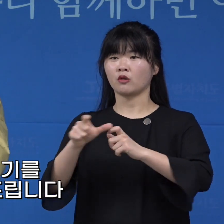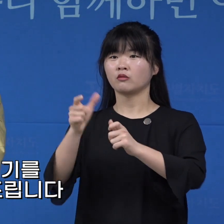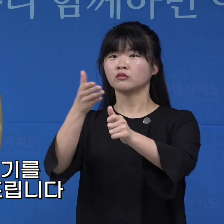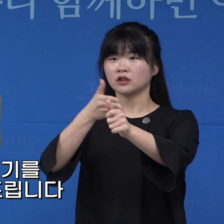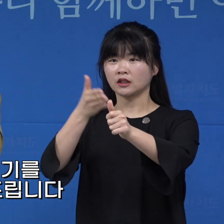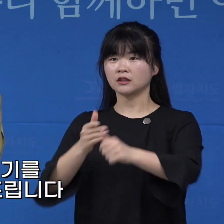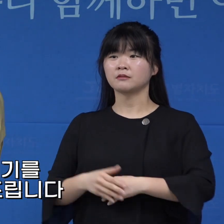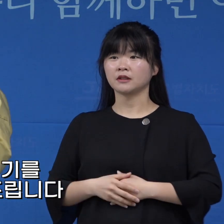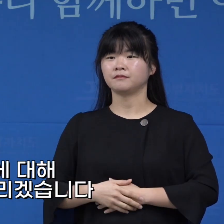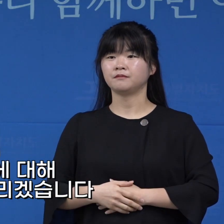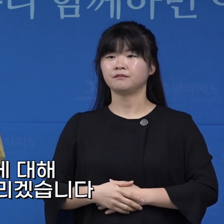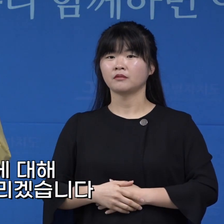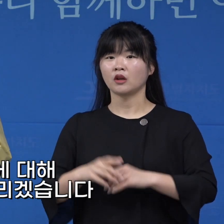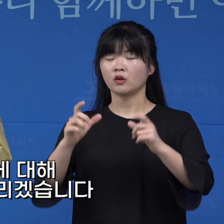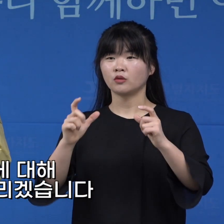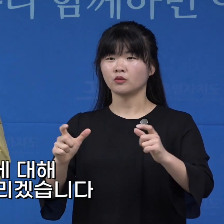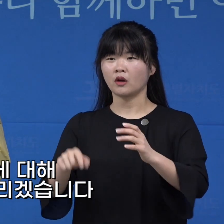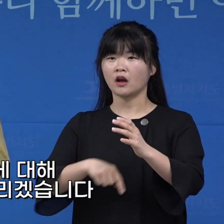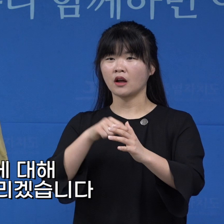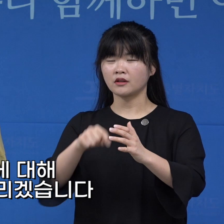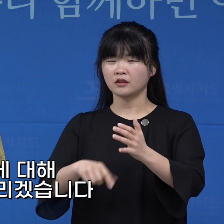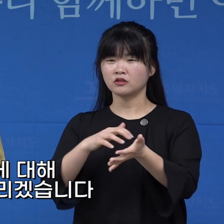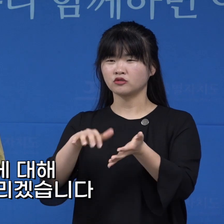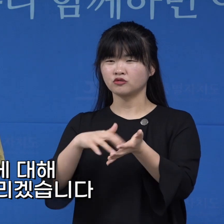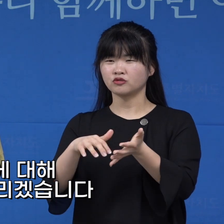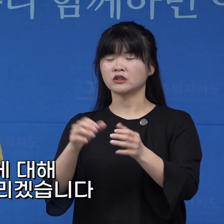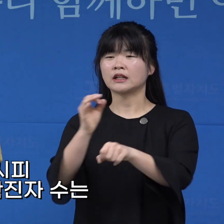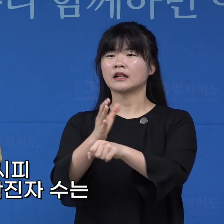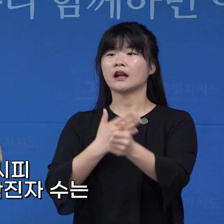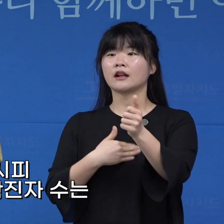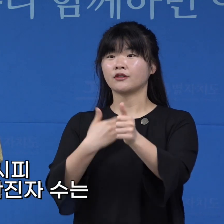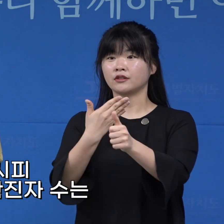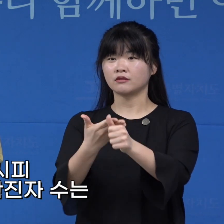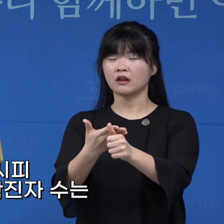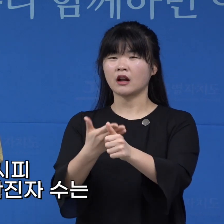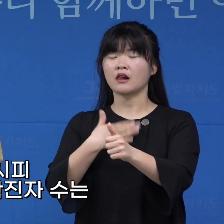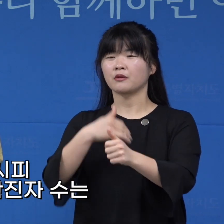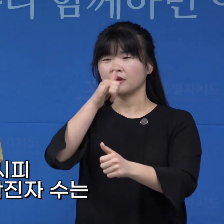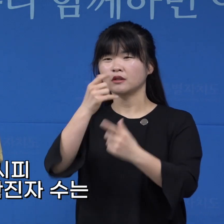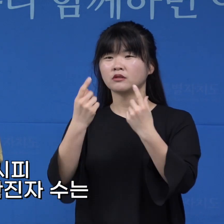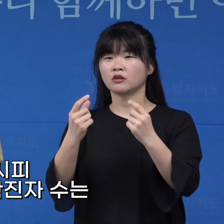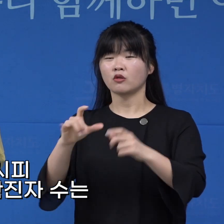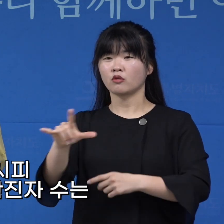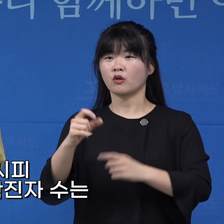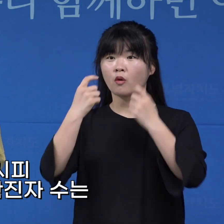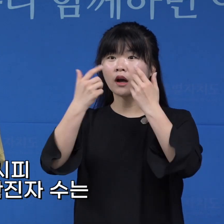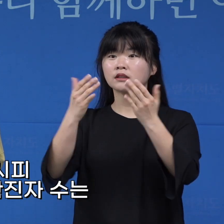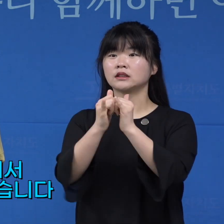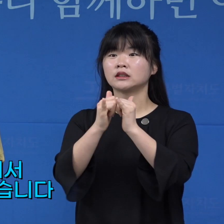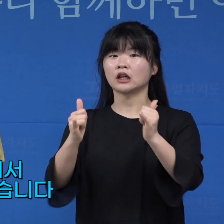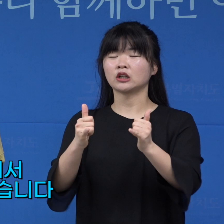부탁드립니다. 도내 현황에 대해서 간략히 말씀드리겠습니다. 아시다시피 도내 코로나 확진자